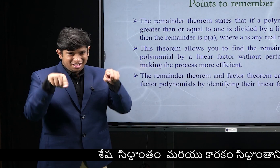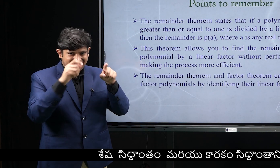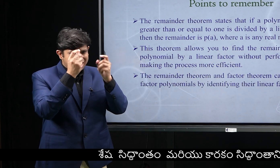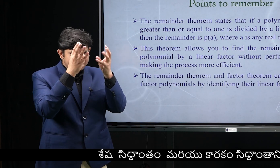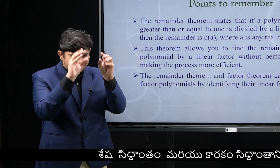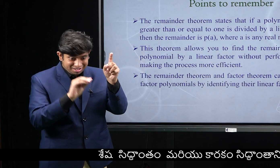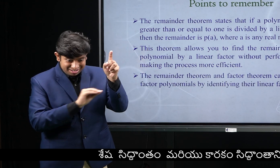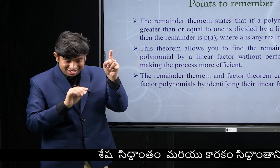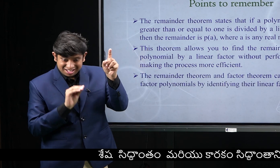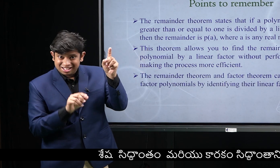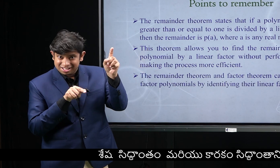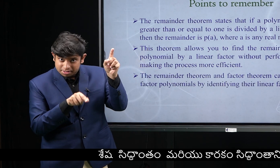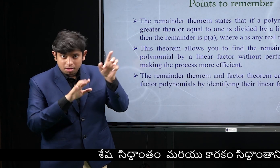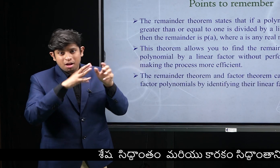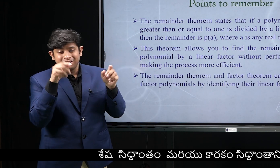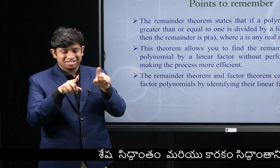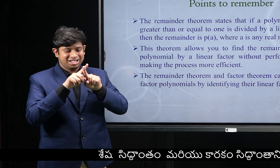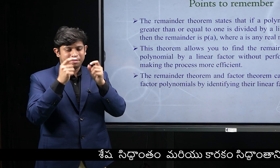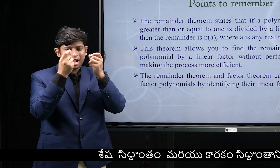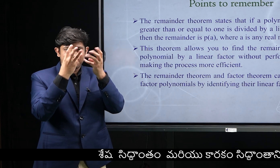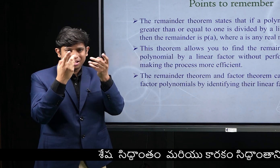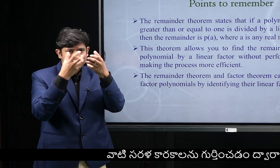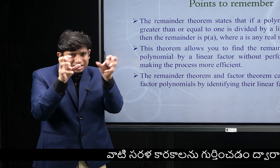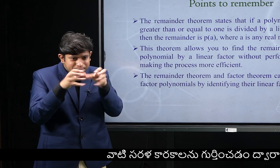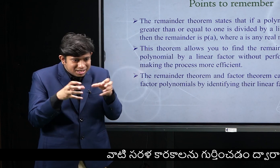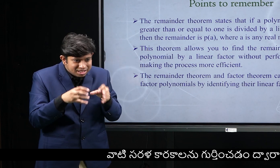సిద్ధాంతం మరియు కారకం సిద్ధాంతాన్ని వాటి సరళ